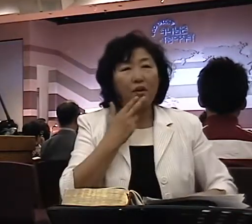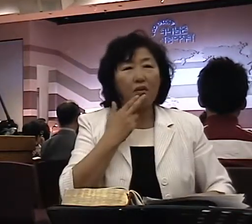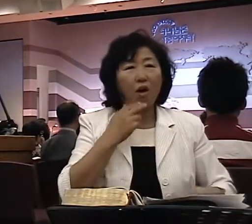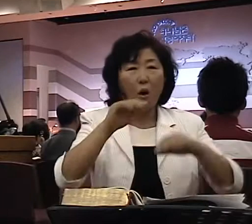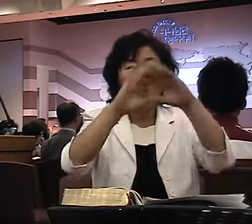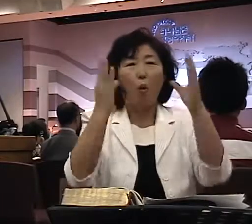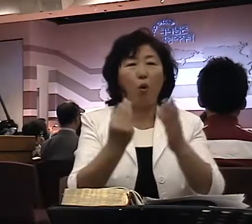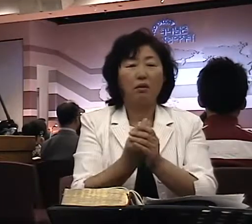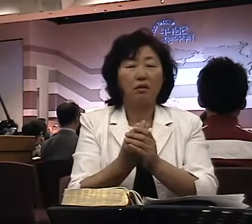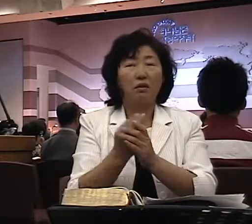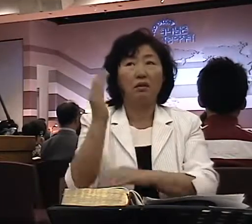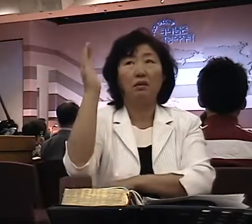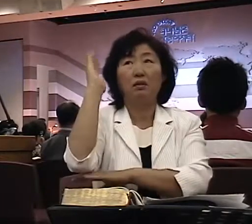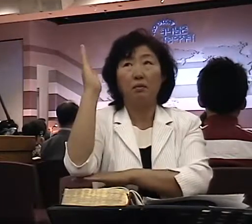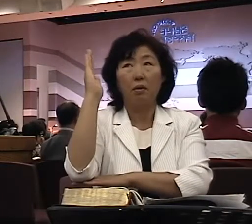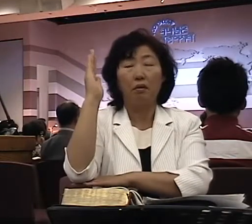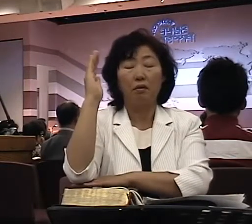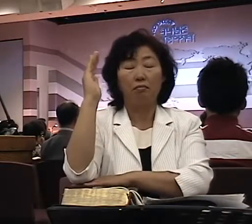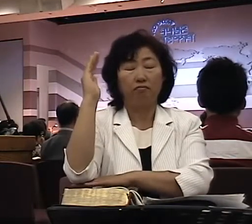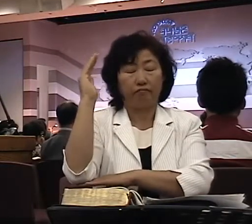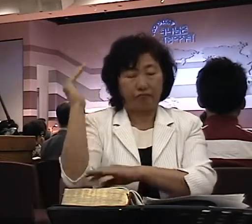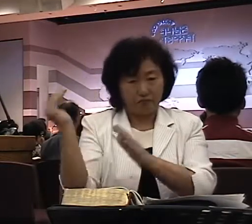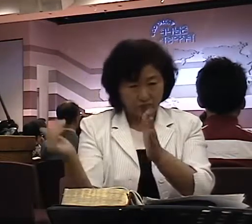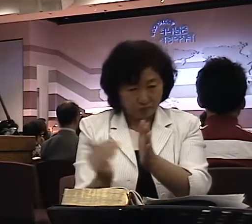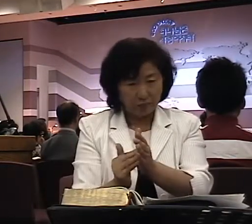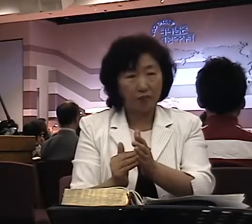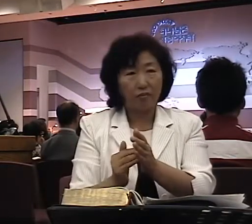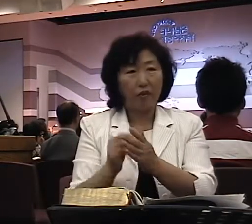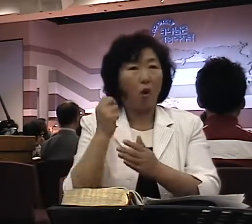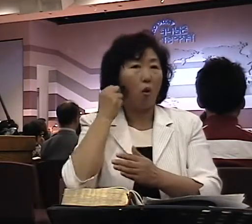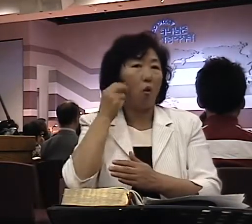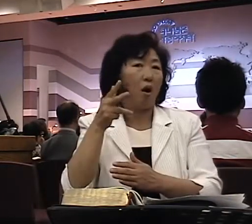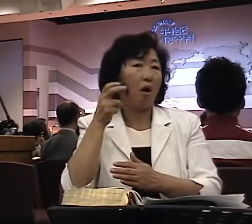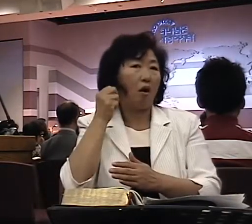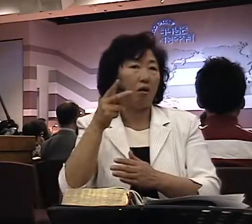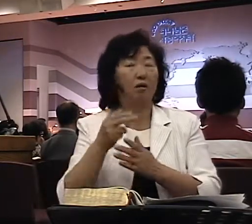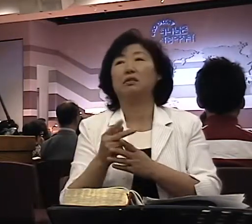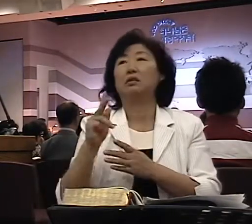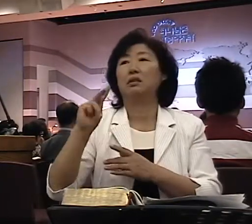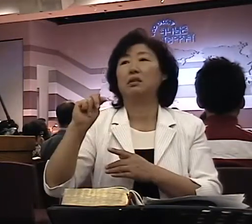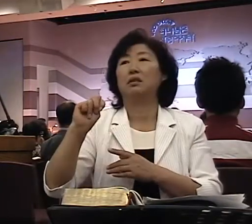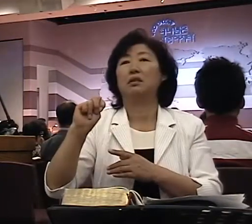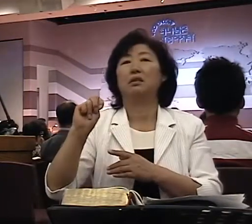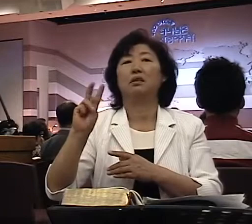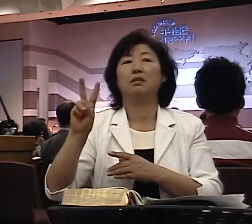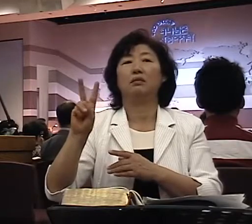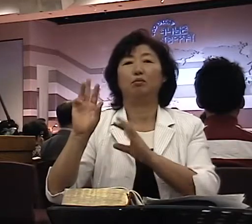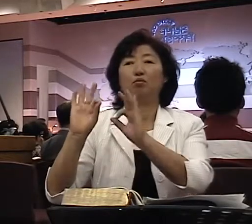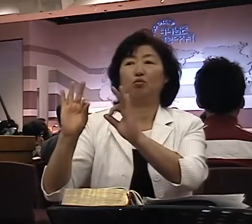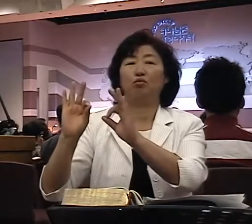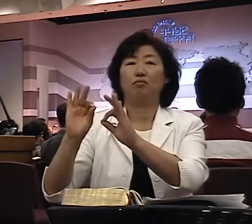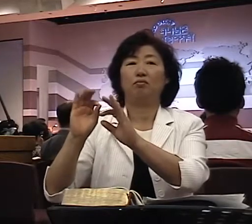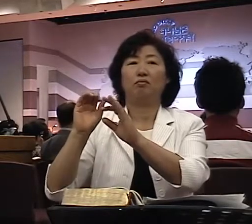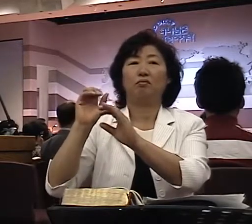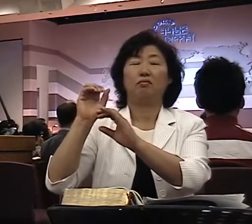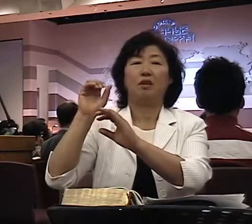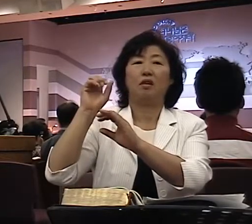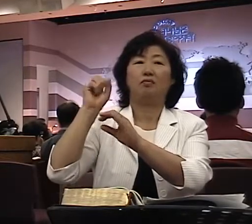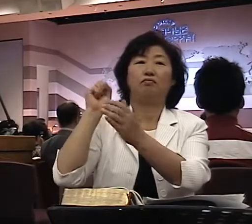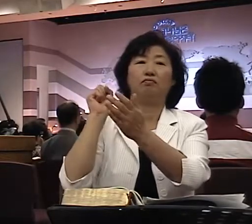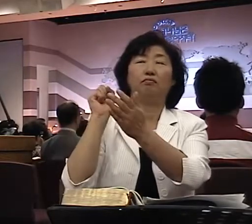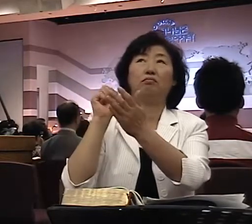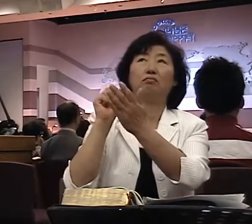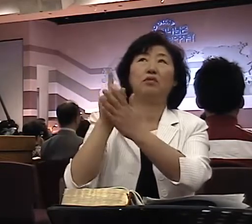끝나고 호텔룸에서 좀 릴렉스 하면서 이제 TV를 스포츠 좀 볼까 하고 틀었는데, 들고 이렇게 스포츠 채널을